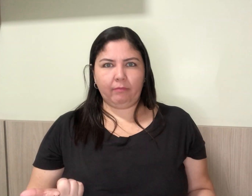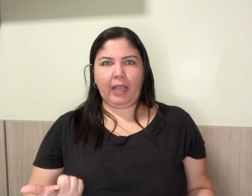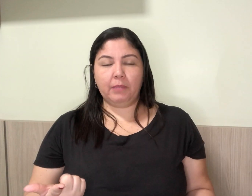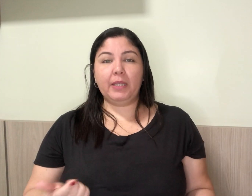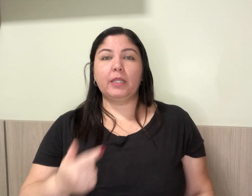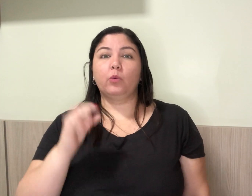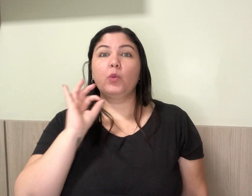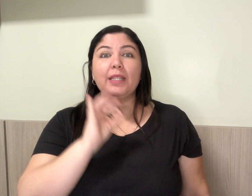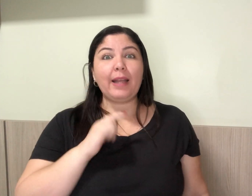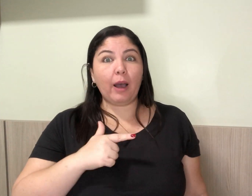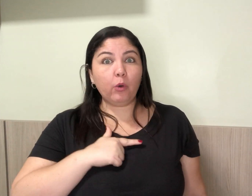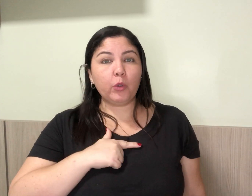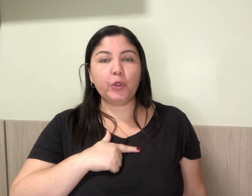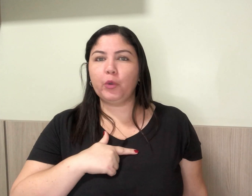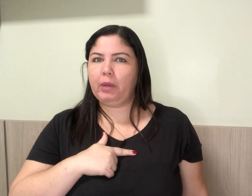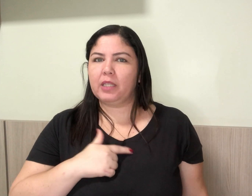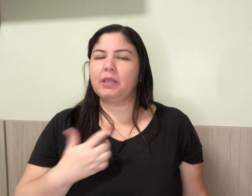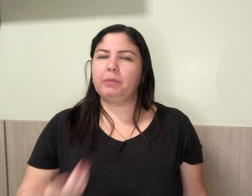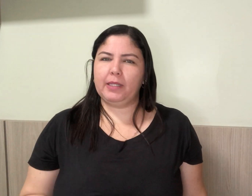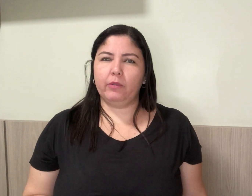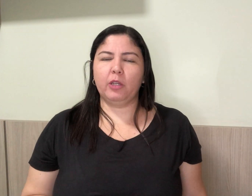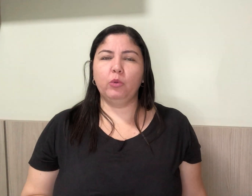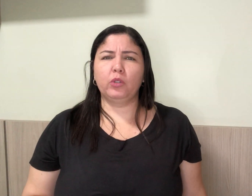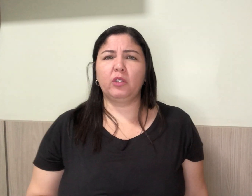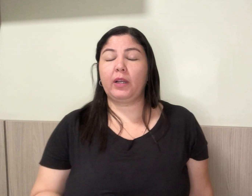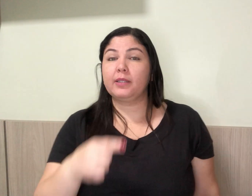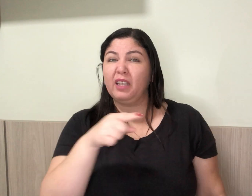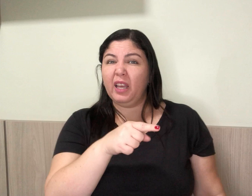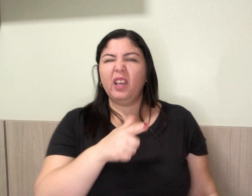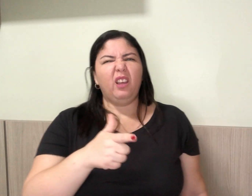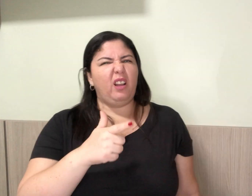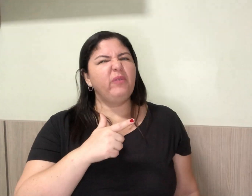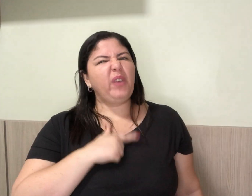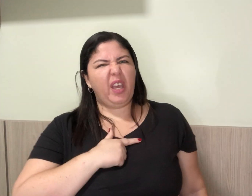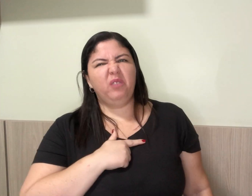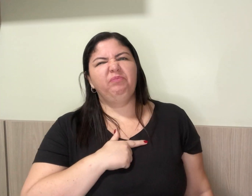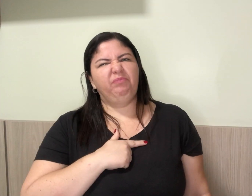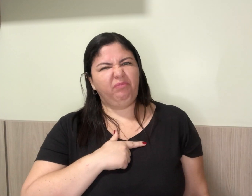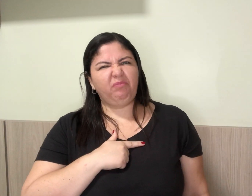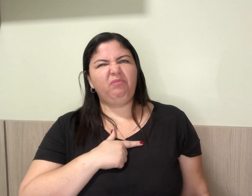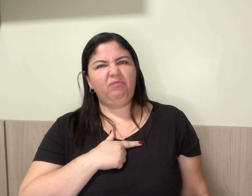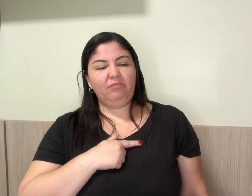A expressão. O sinal continua o mesmo, a expressão é que muda. Então, eu falo assim, ele é feio.